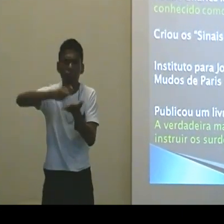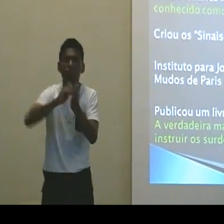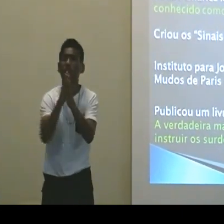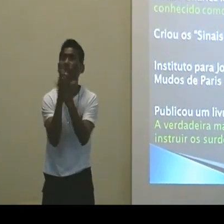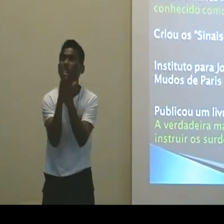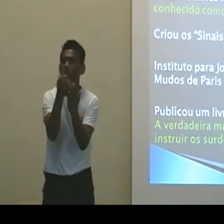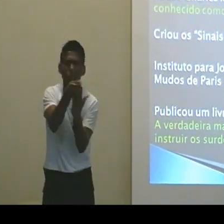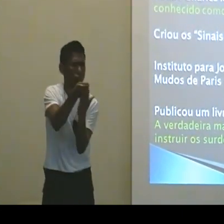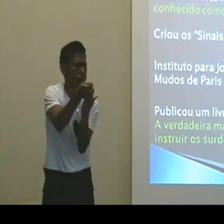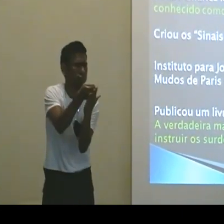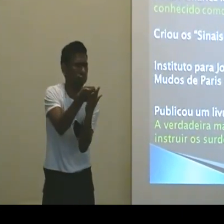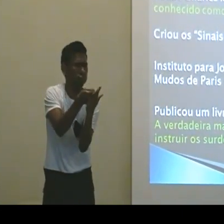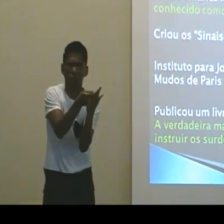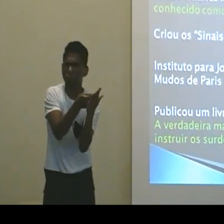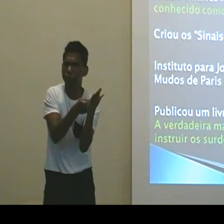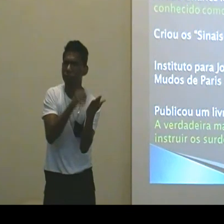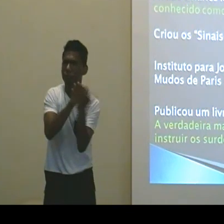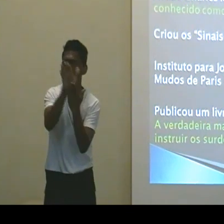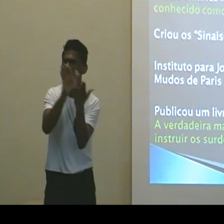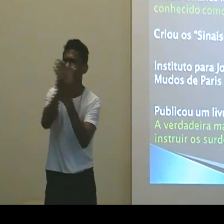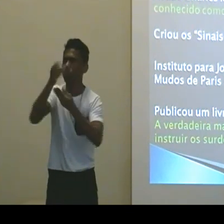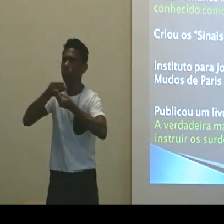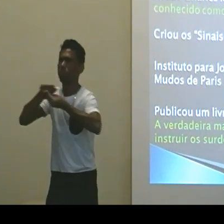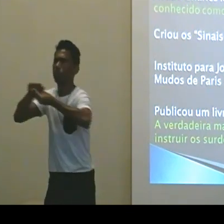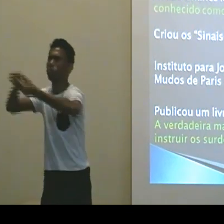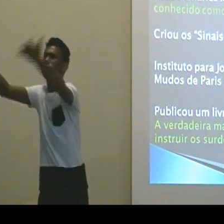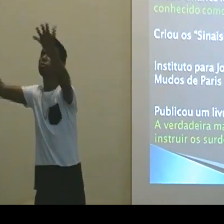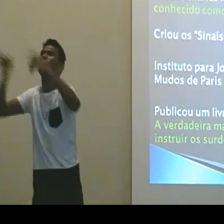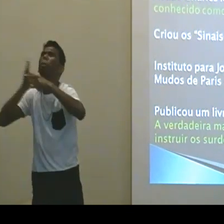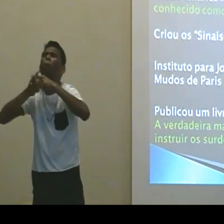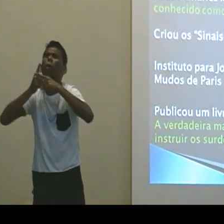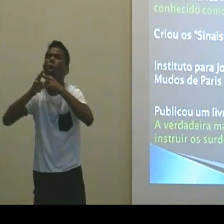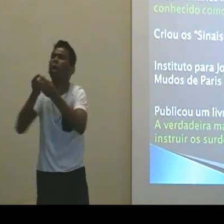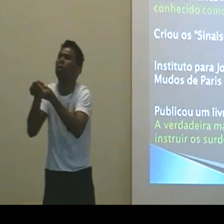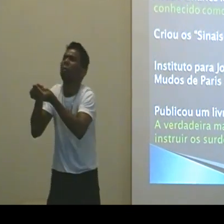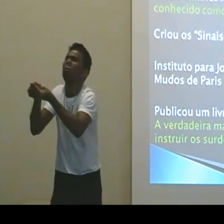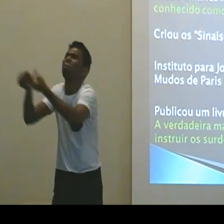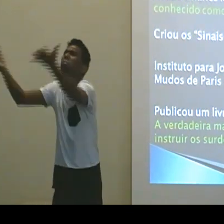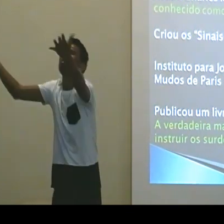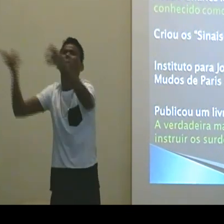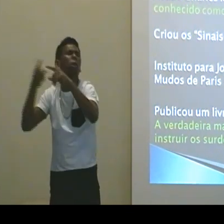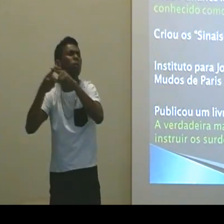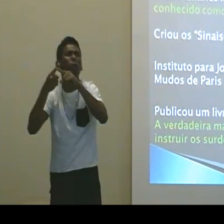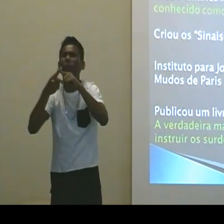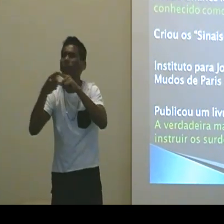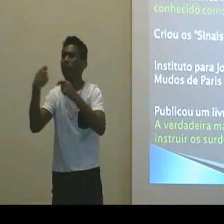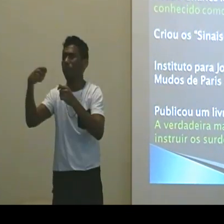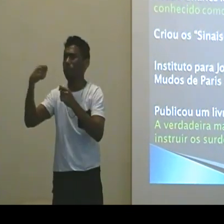Depois dessa época, ele publicou também um livro, e esse livro foi difundido. Por